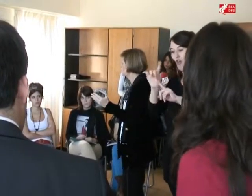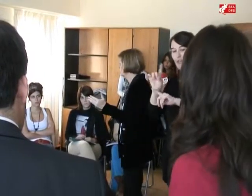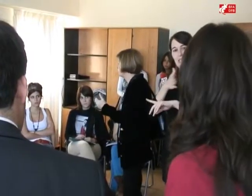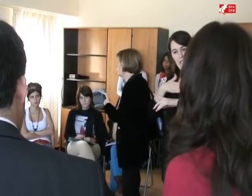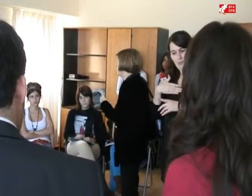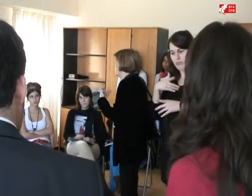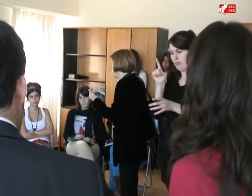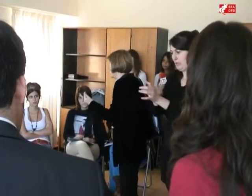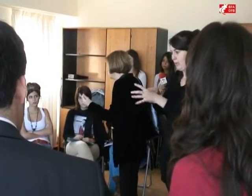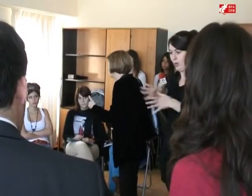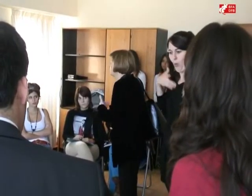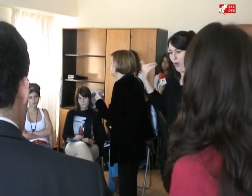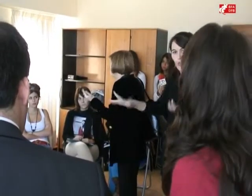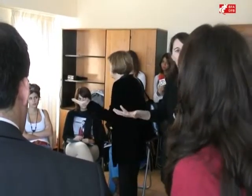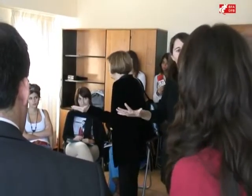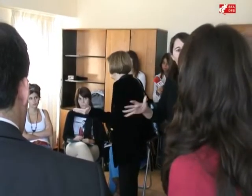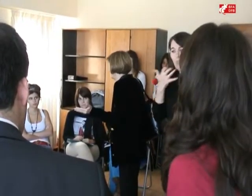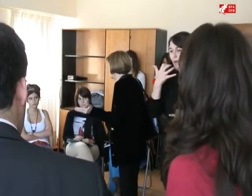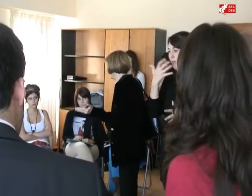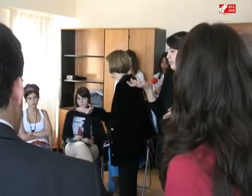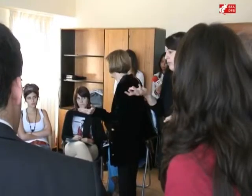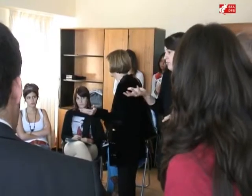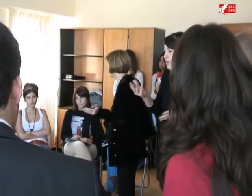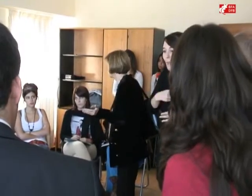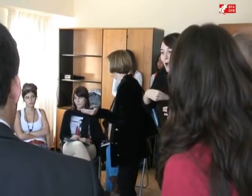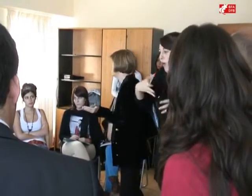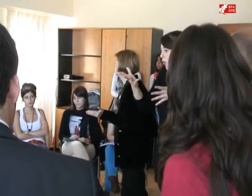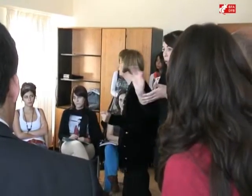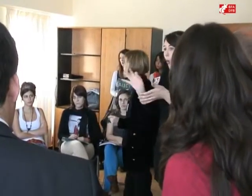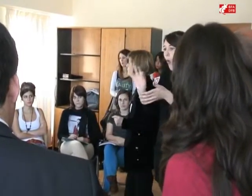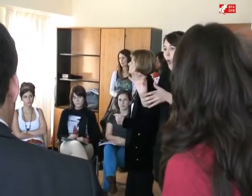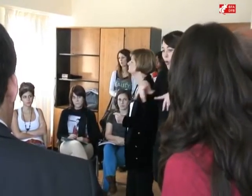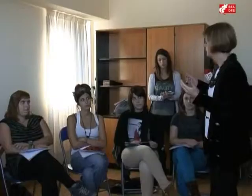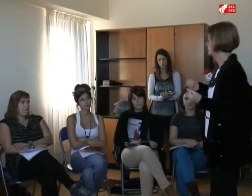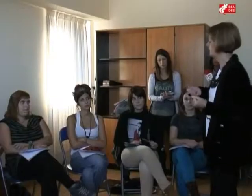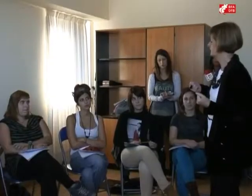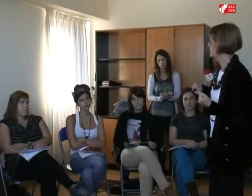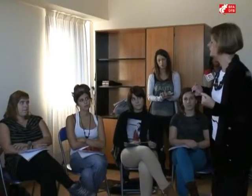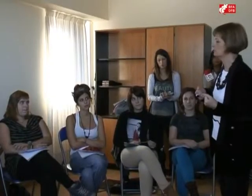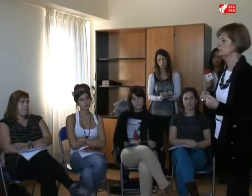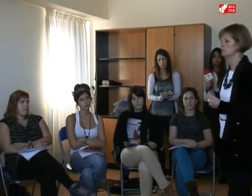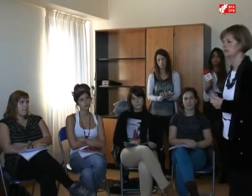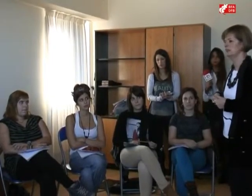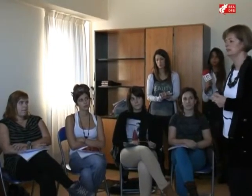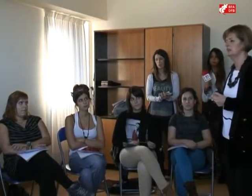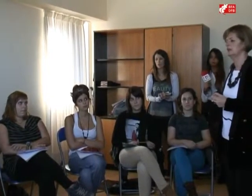todo cuando queremos y de la forma que queremos, ¿no? De la misma manera. Sí. También entendéis que bueno, pues el